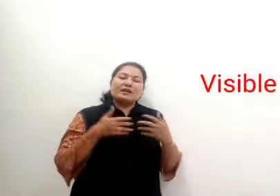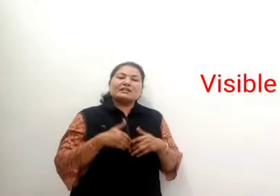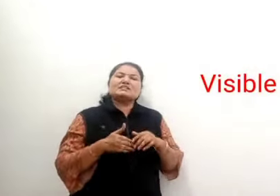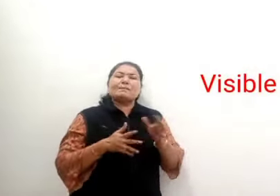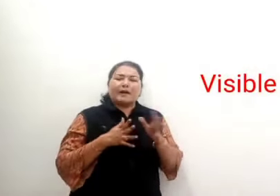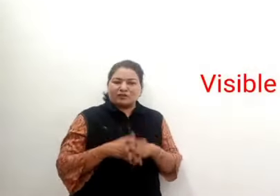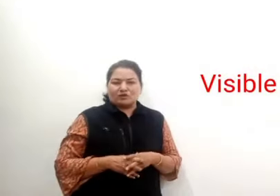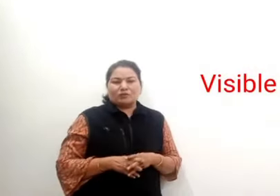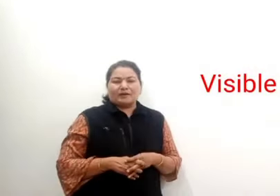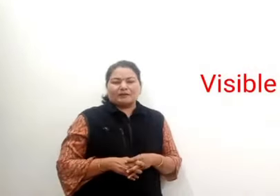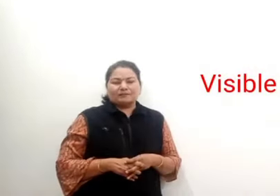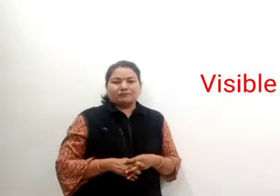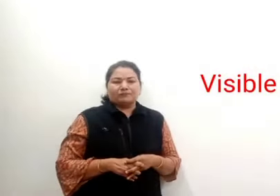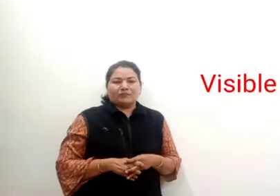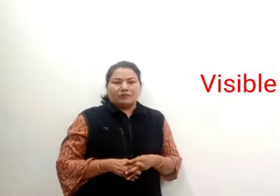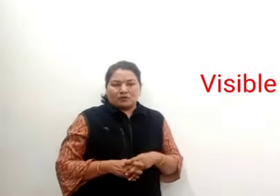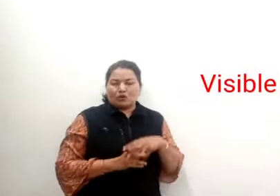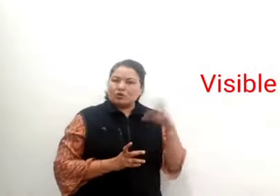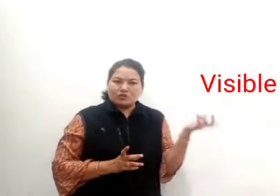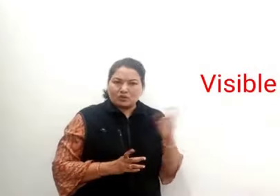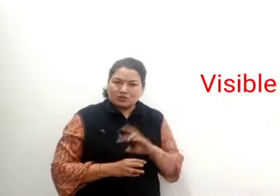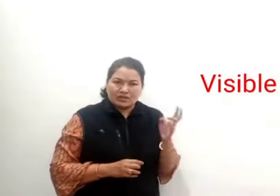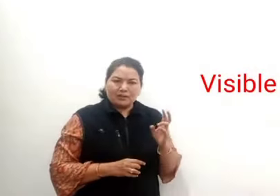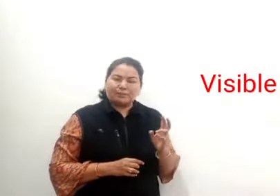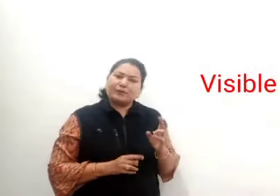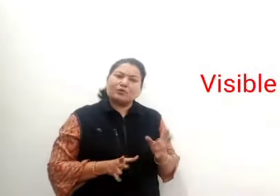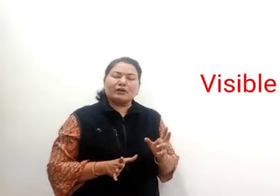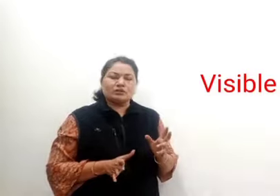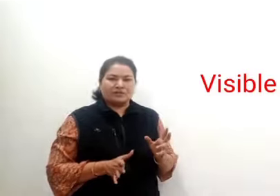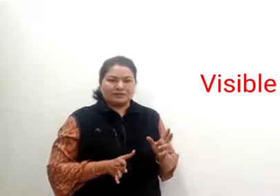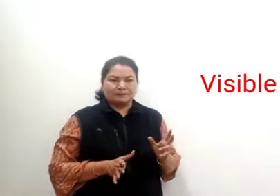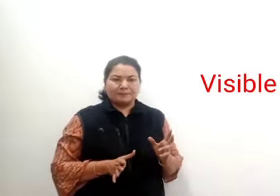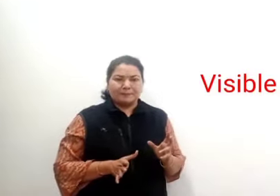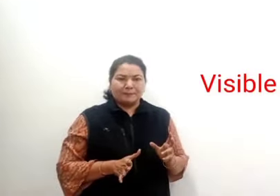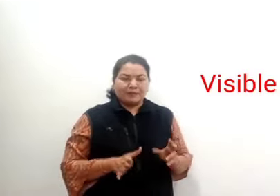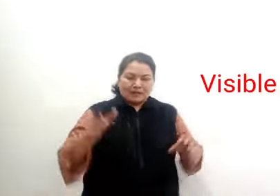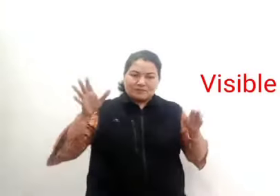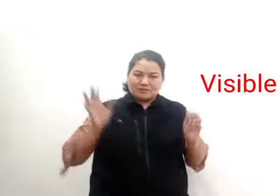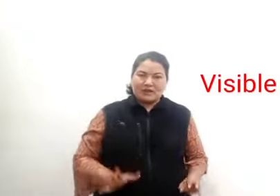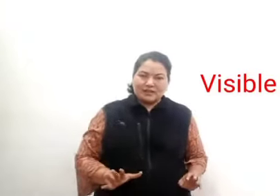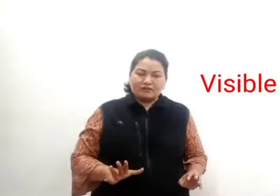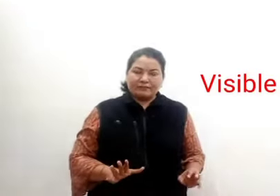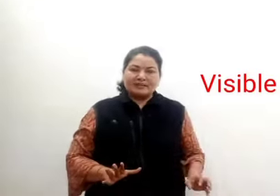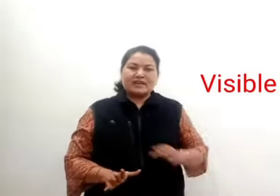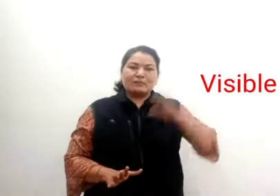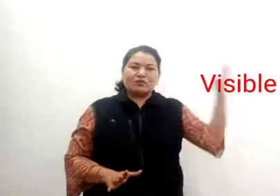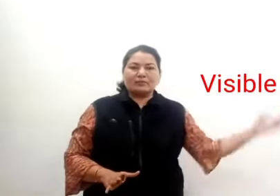in some part of the body. Locomotion होत नाही पण movement होते. I am standing in one place and I am moving my